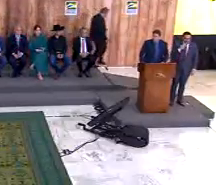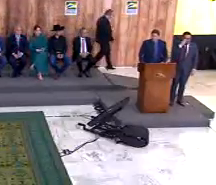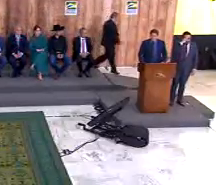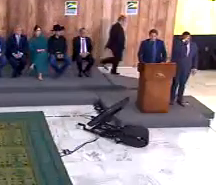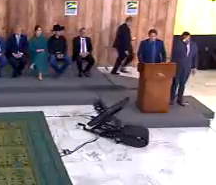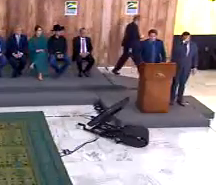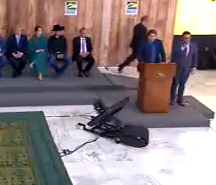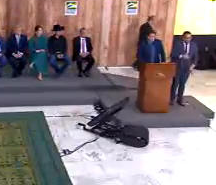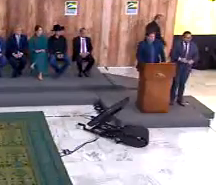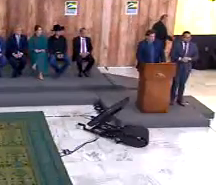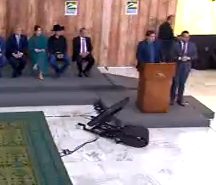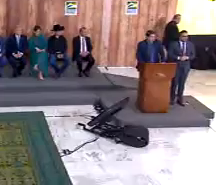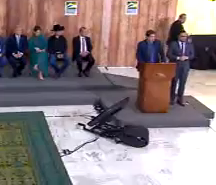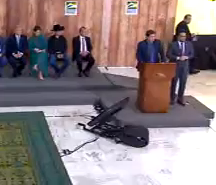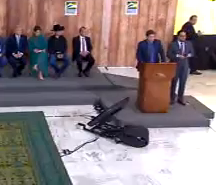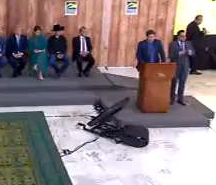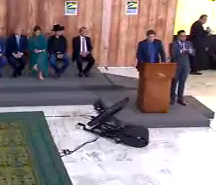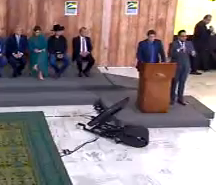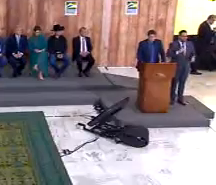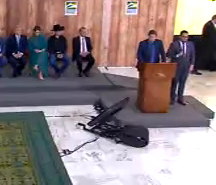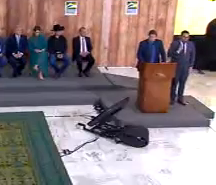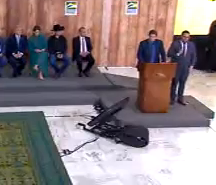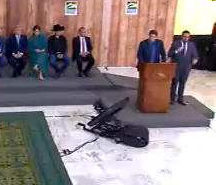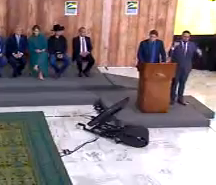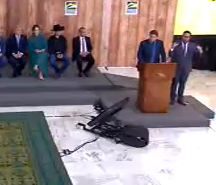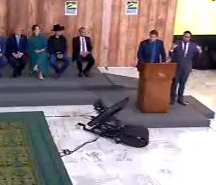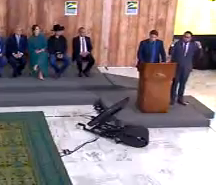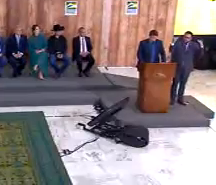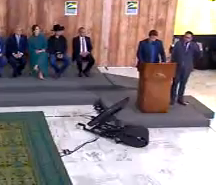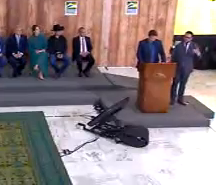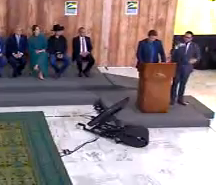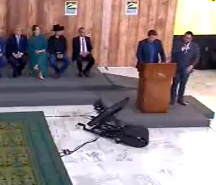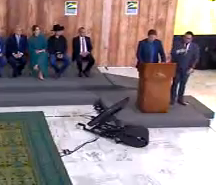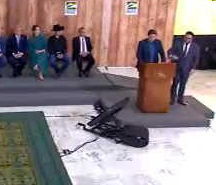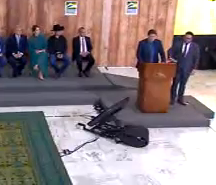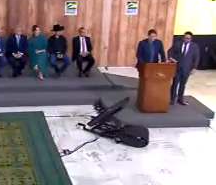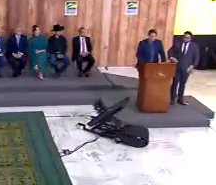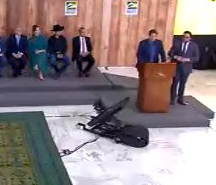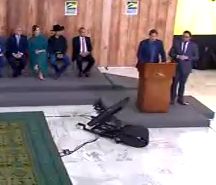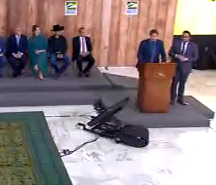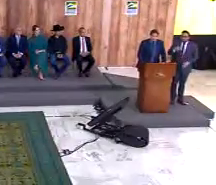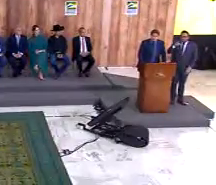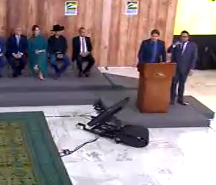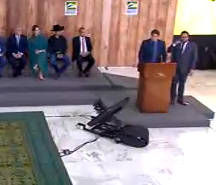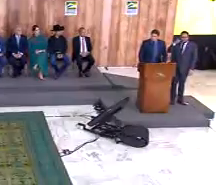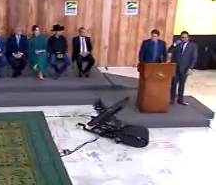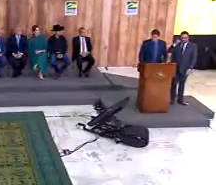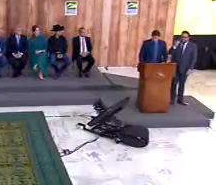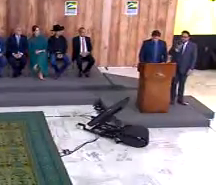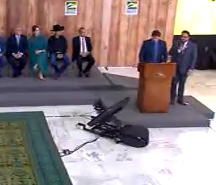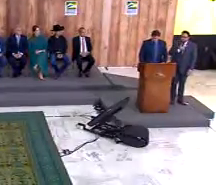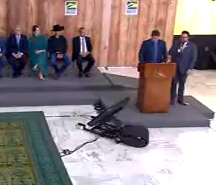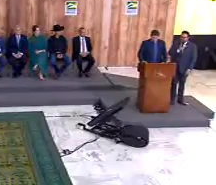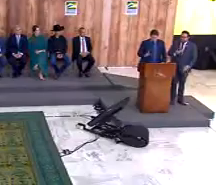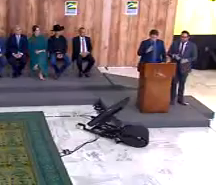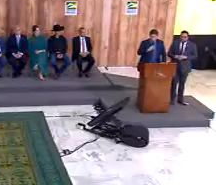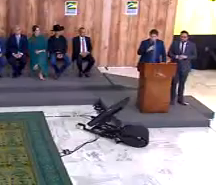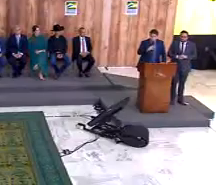República todas as autoridades presentes ministros deputados amigos